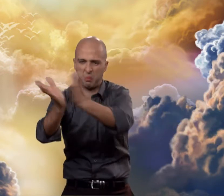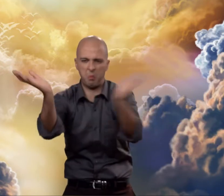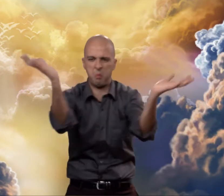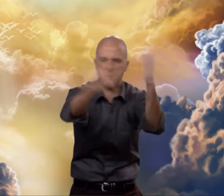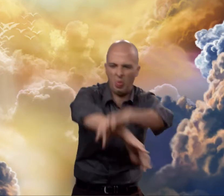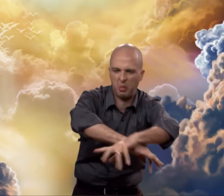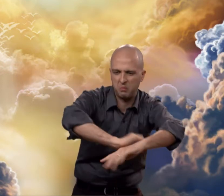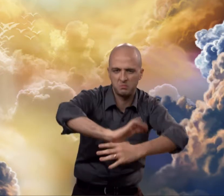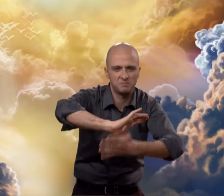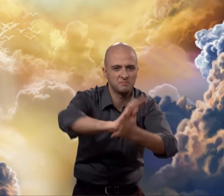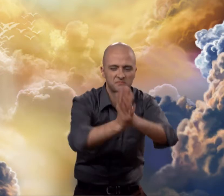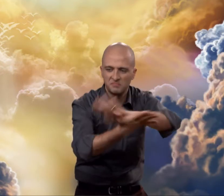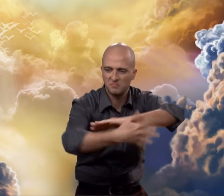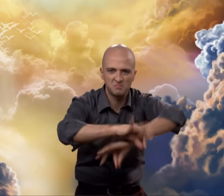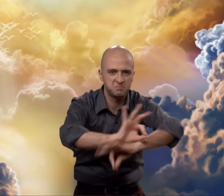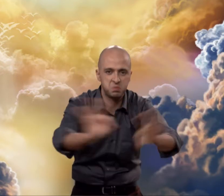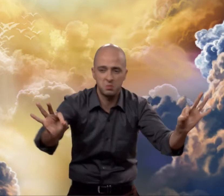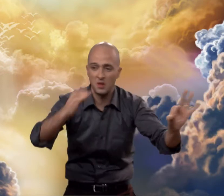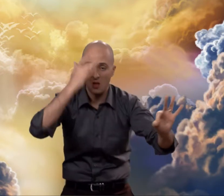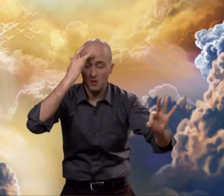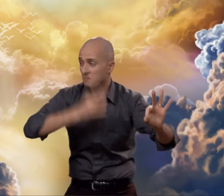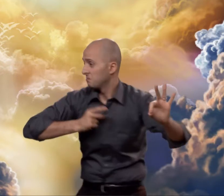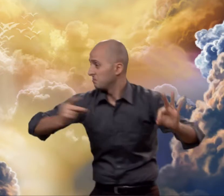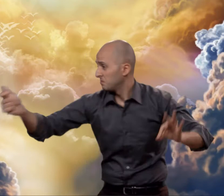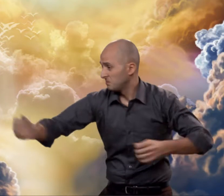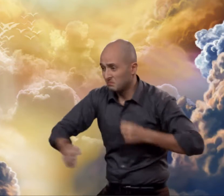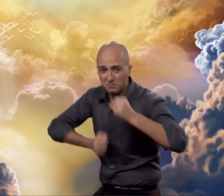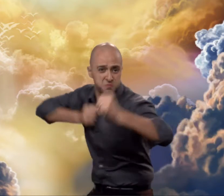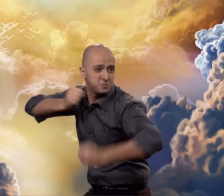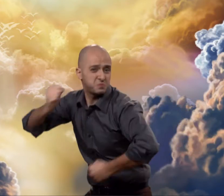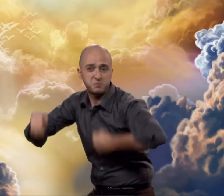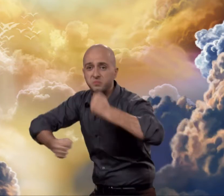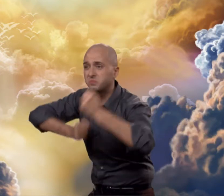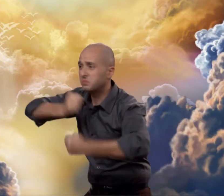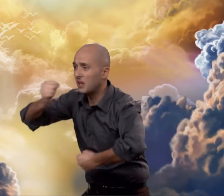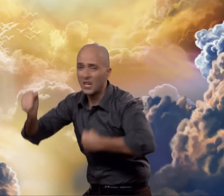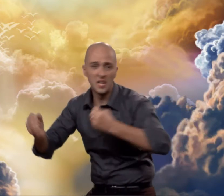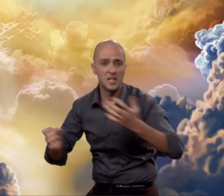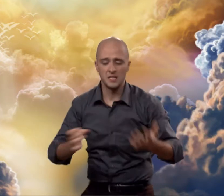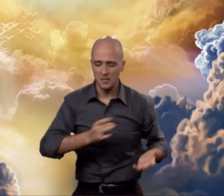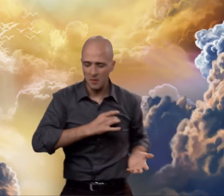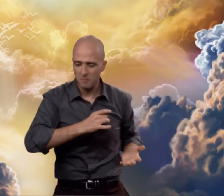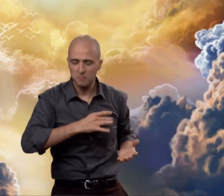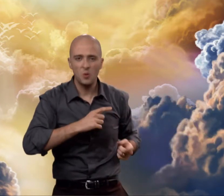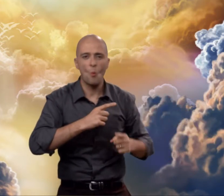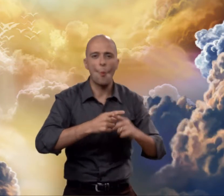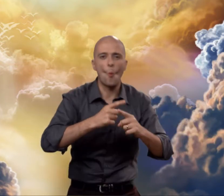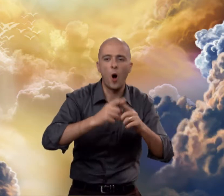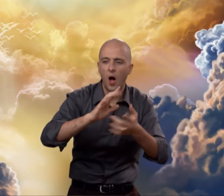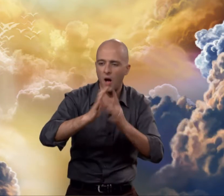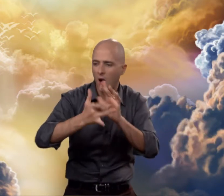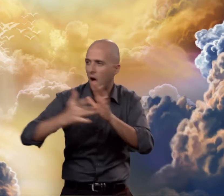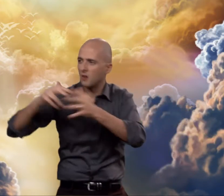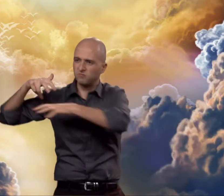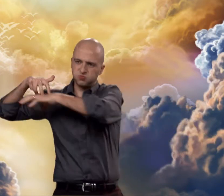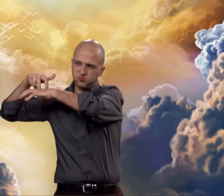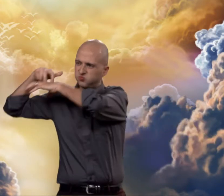eles. O rosto deles, pouco antes tão pálido e descomposto, resplandece agora com admiração. A